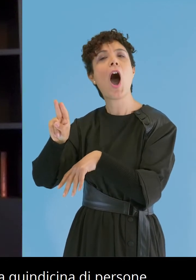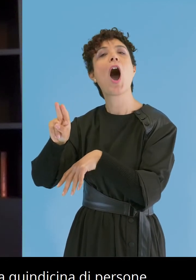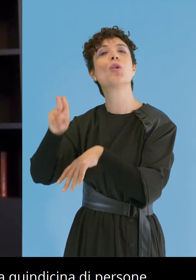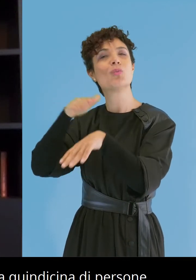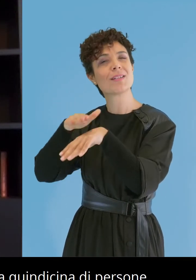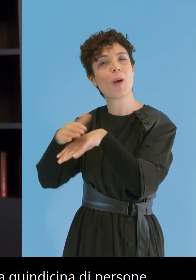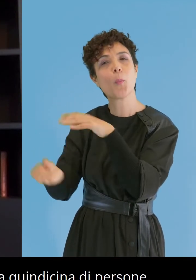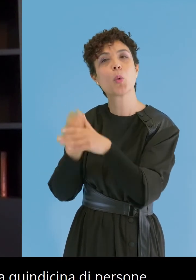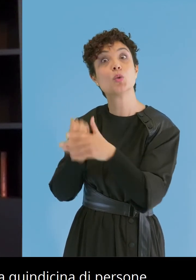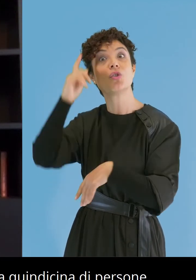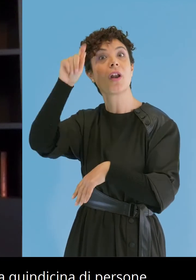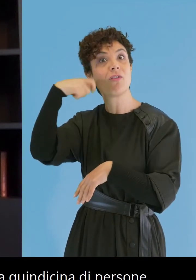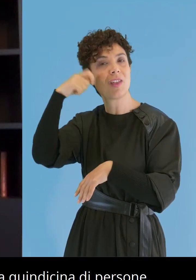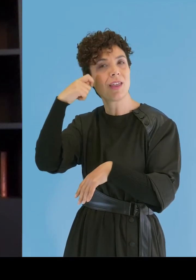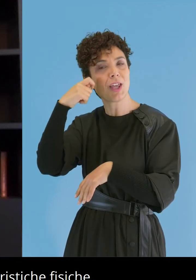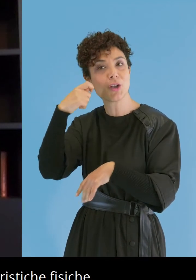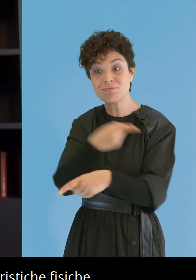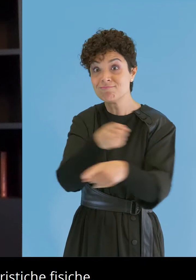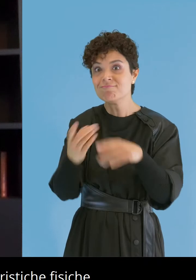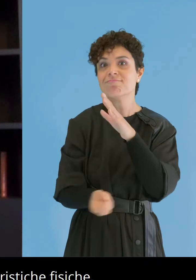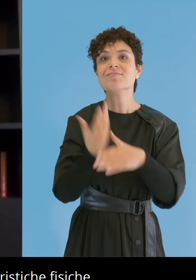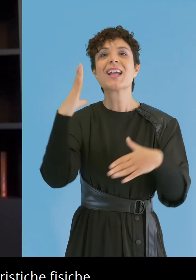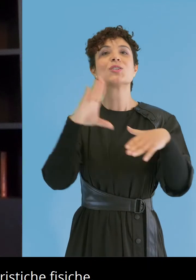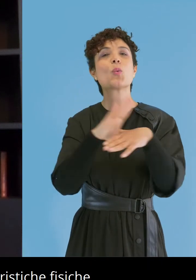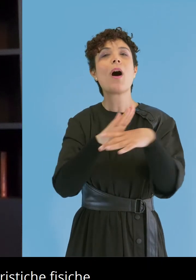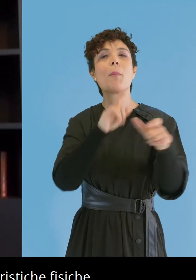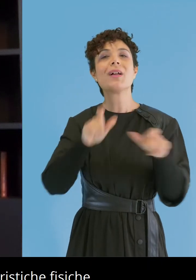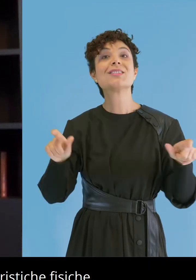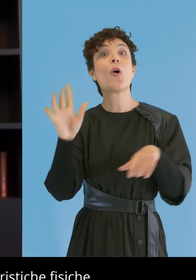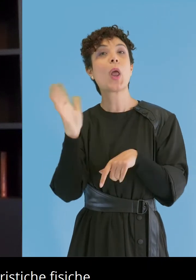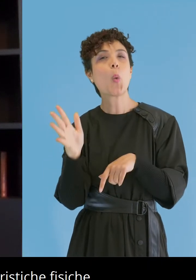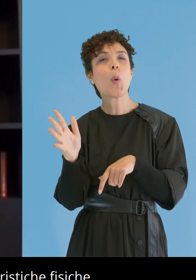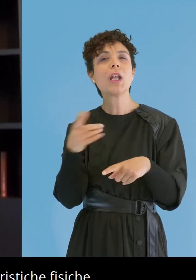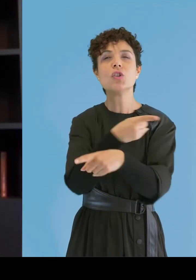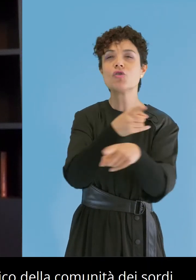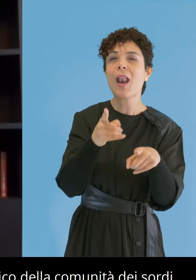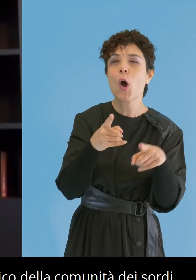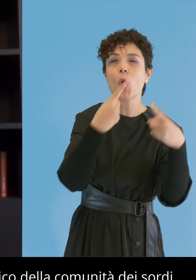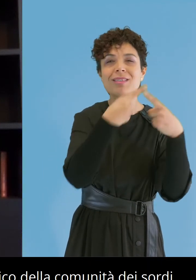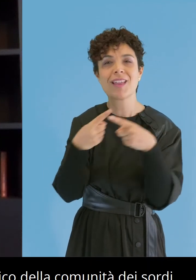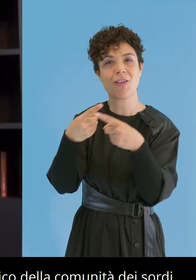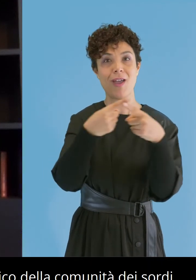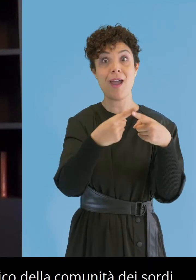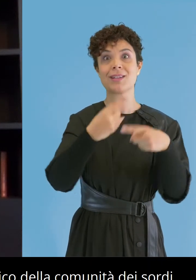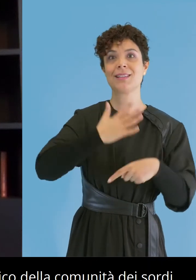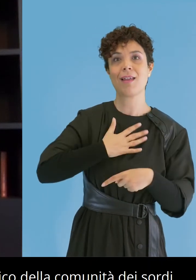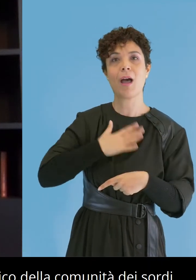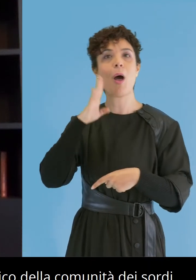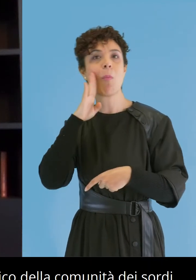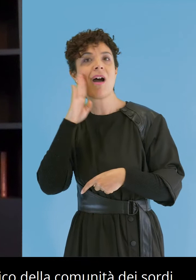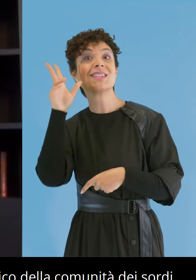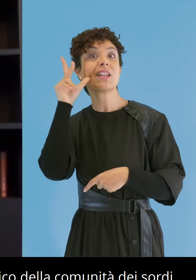un team composto da una quindicina di persone, eterogeneo per età, sesso e caratteristiche fisiche, in modo da rappresentare un